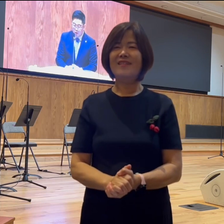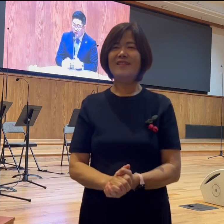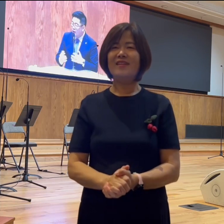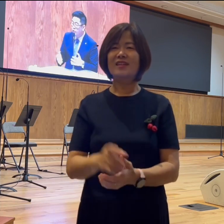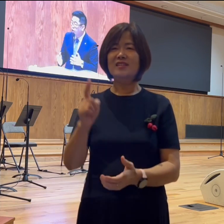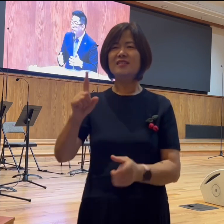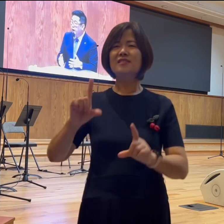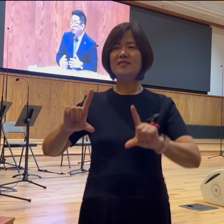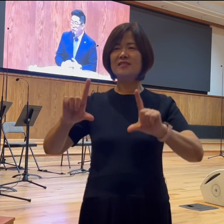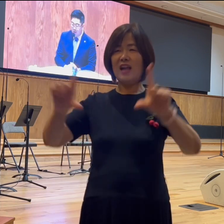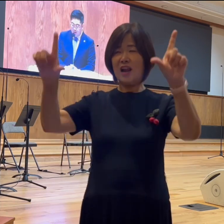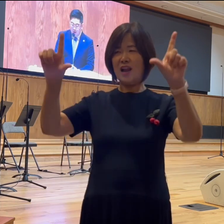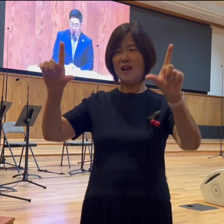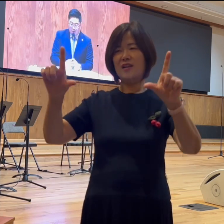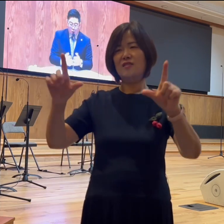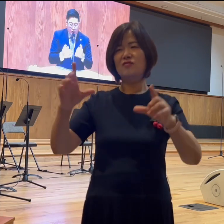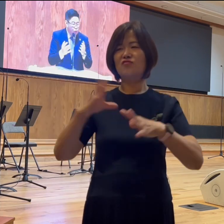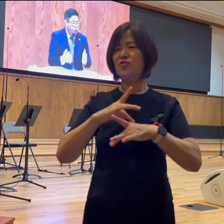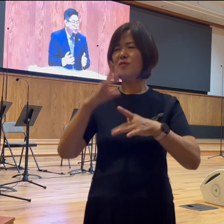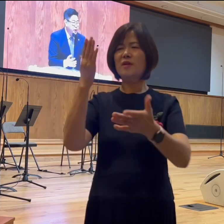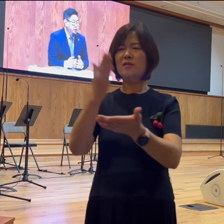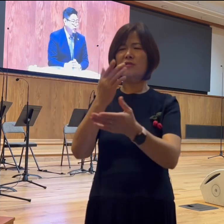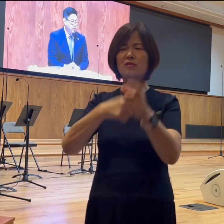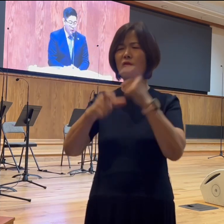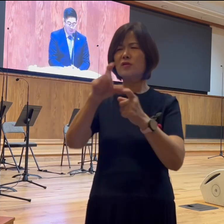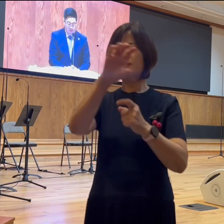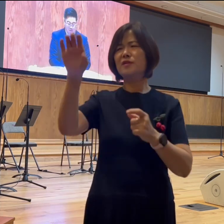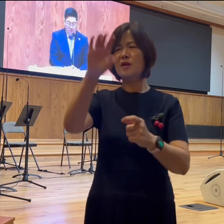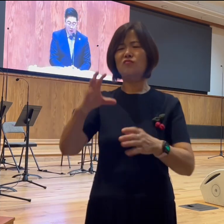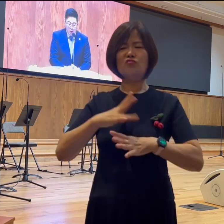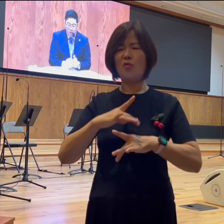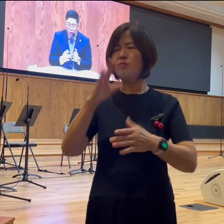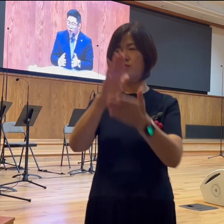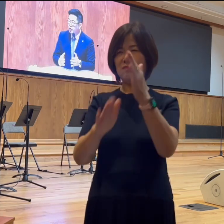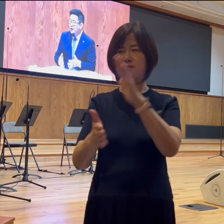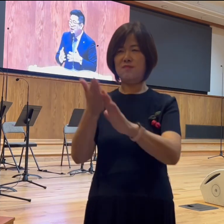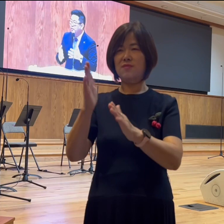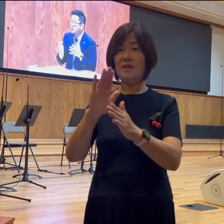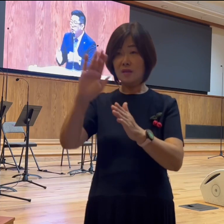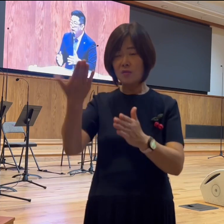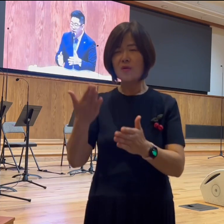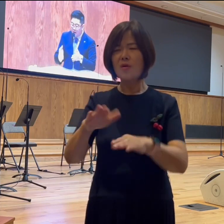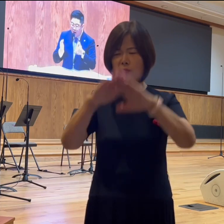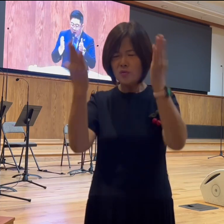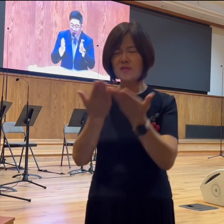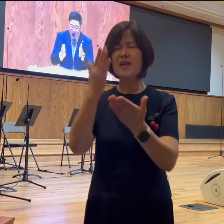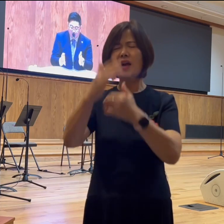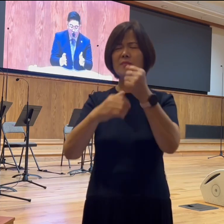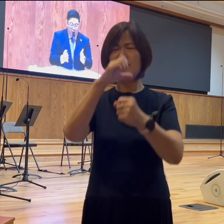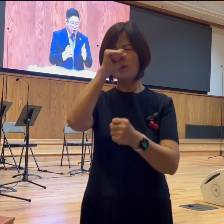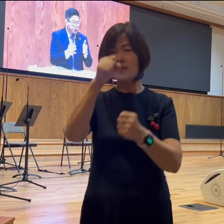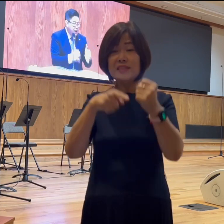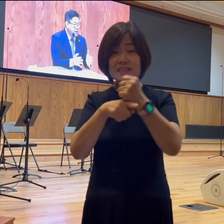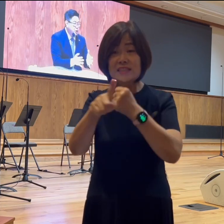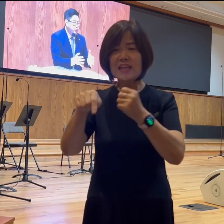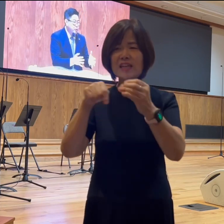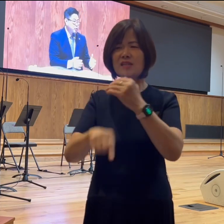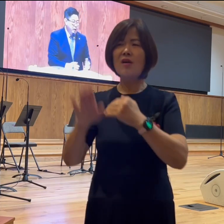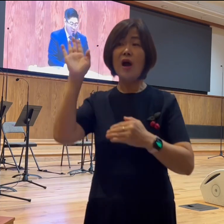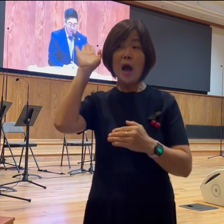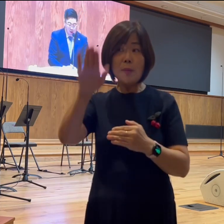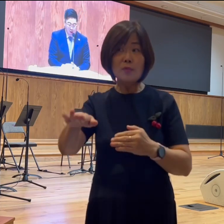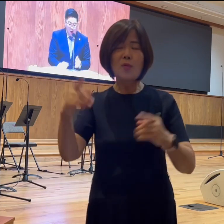그 나를 두렵게 하던 것들 더 이상 두렵지 않게 되고요, 그 모든 것이 하나님의 선하신 그 섭리 안에서